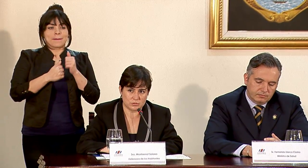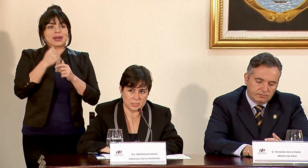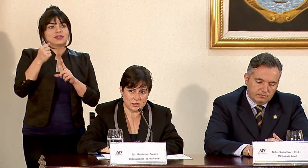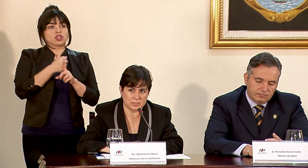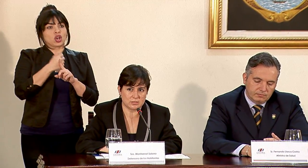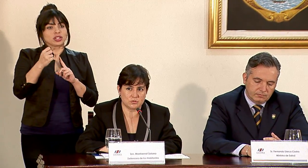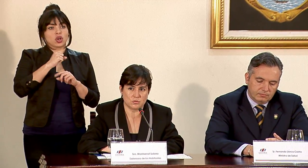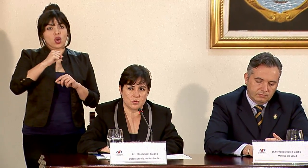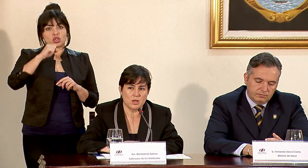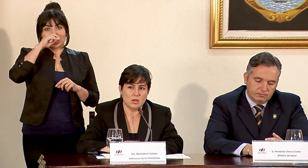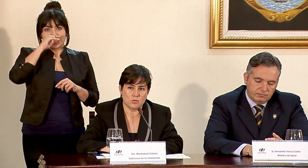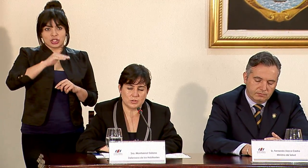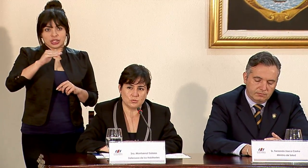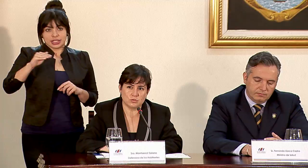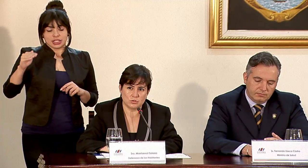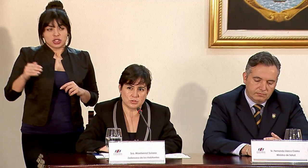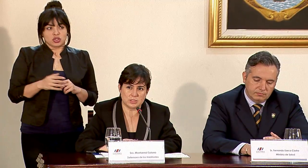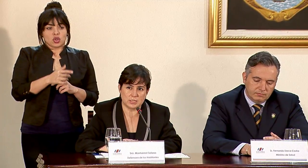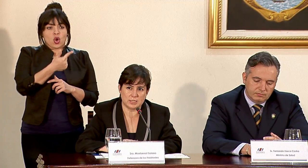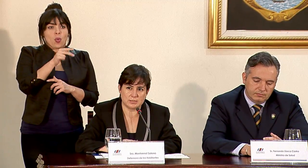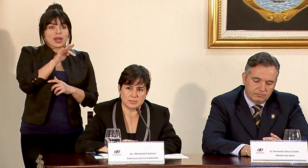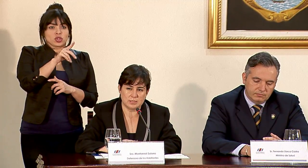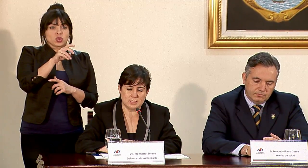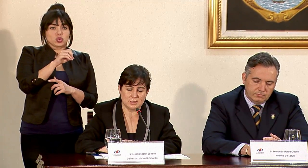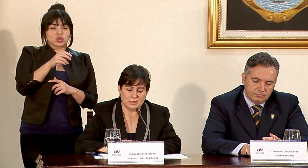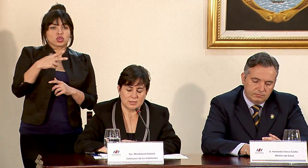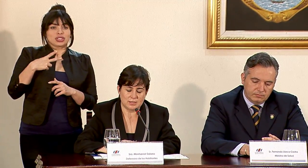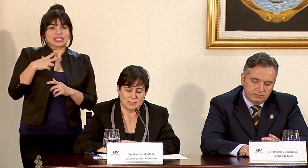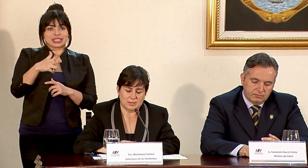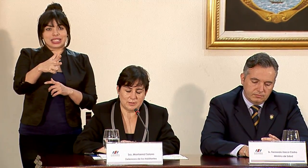contra niños y niñas, que son Guatuso, Los Chiles,